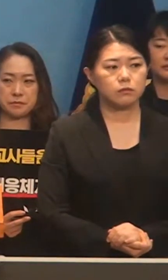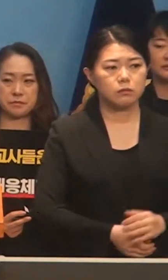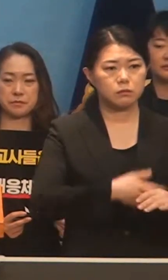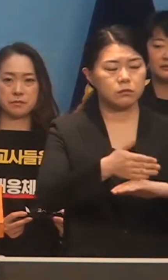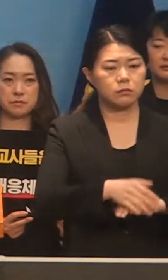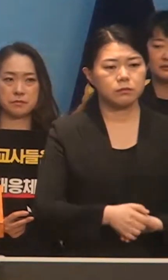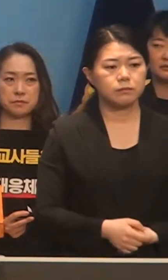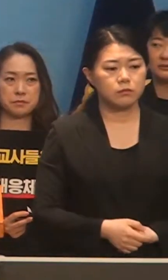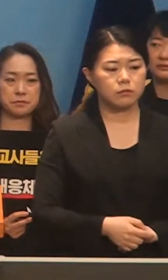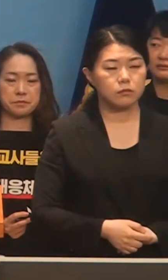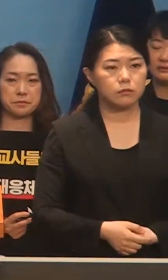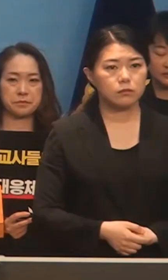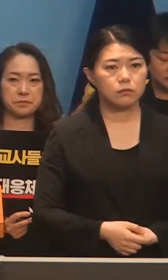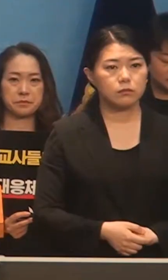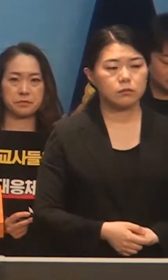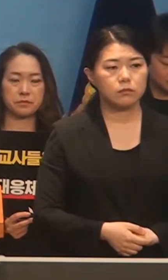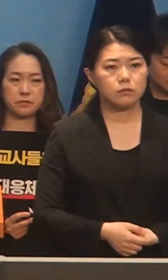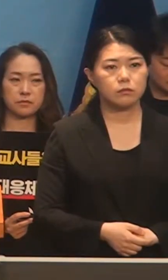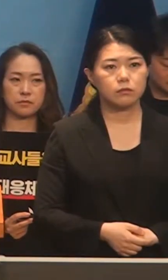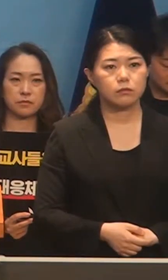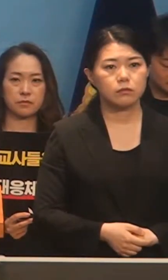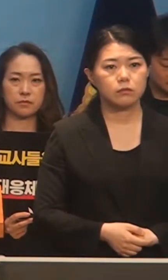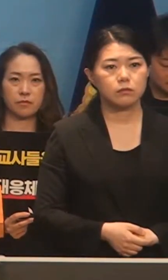네, 고맙습니다.